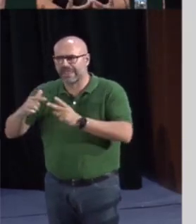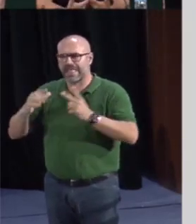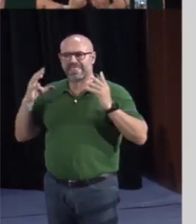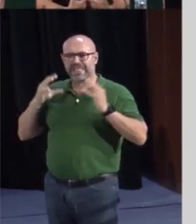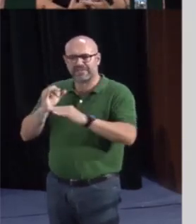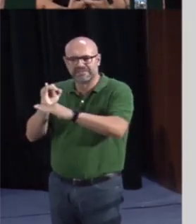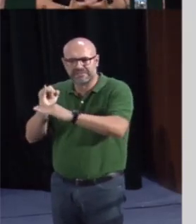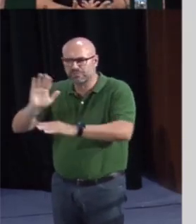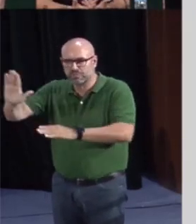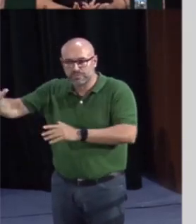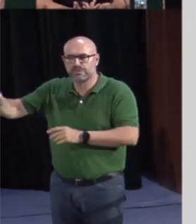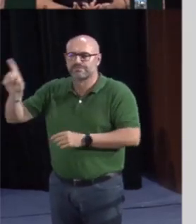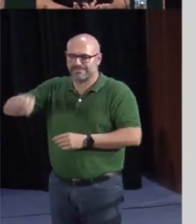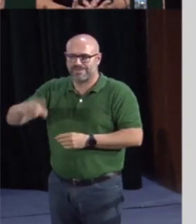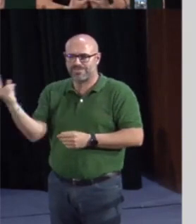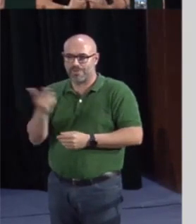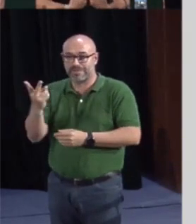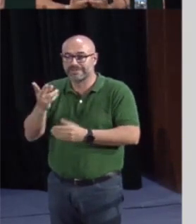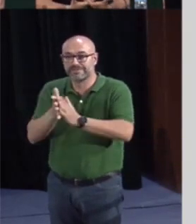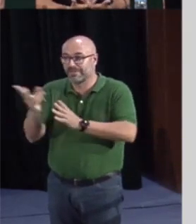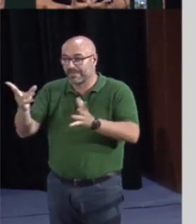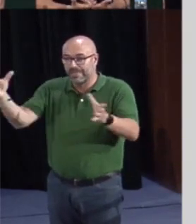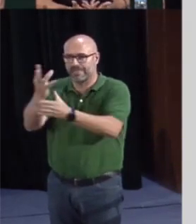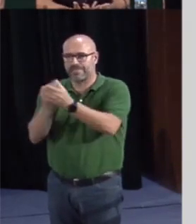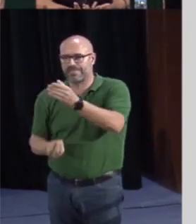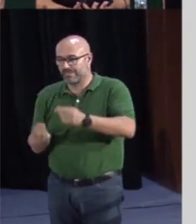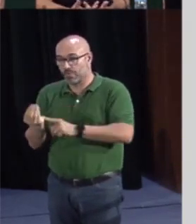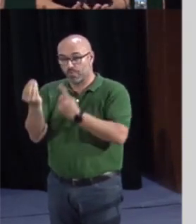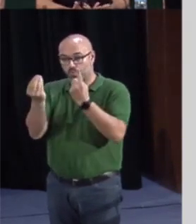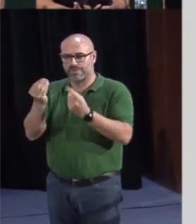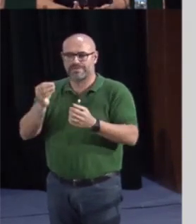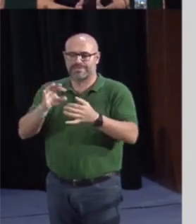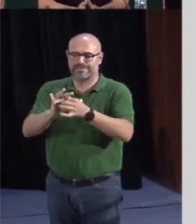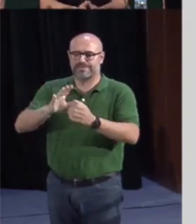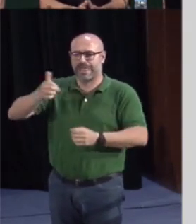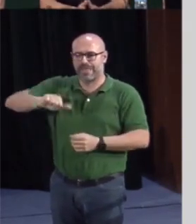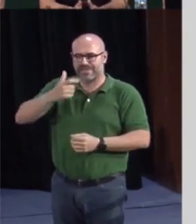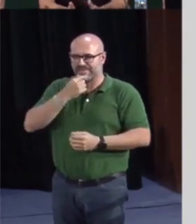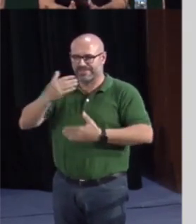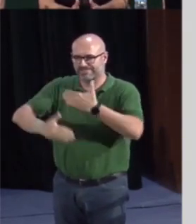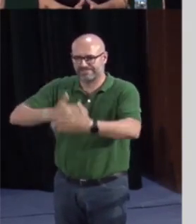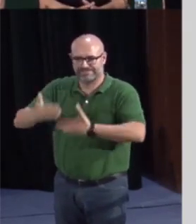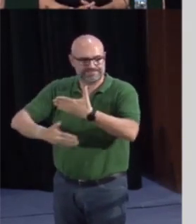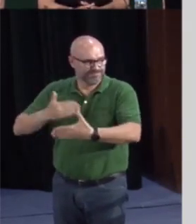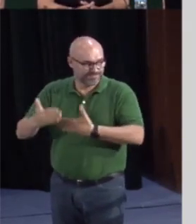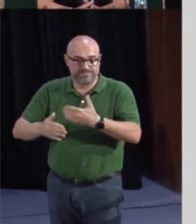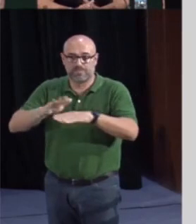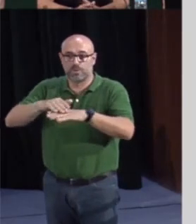donde nos viene ya de una manera gratuita los contenidos y los criterios de evaluación de una manera muy clara y, por otro lado,